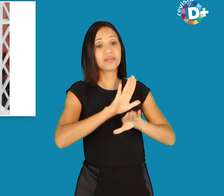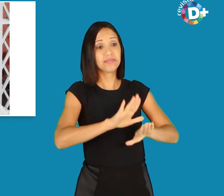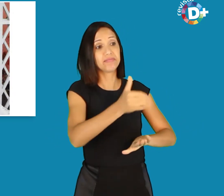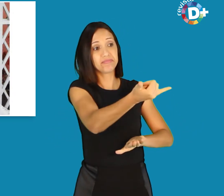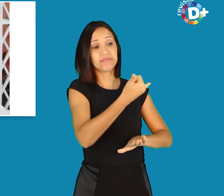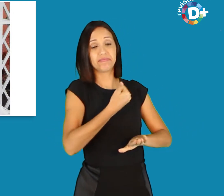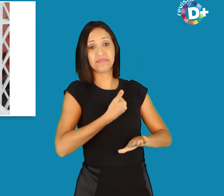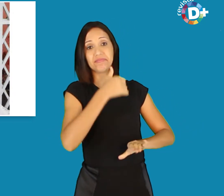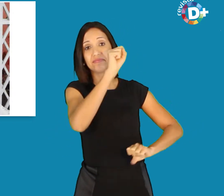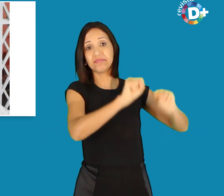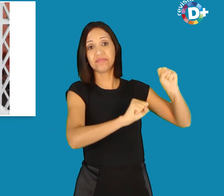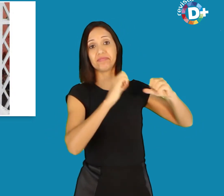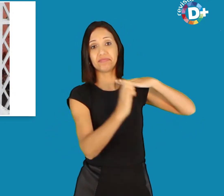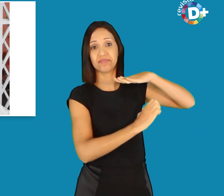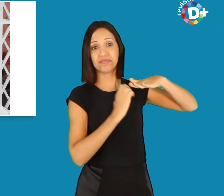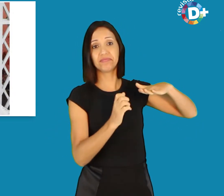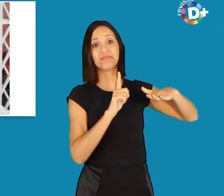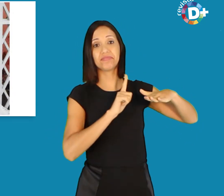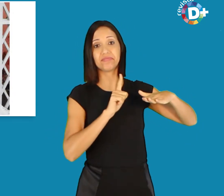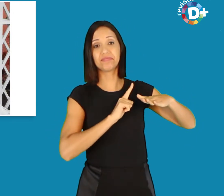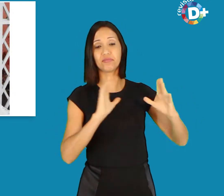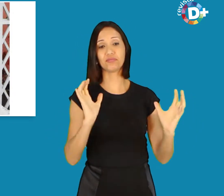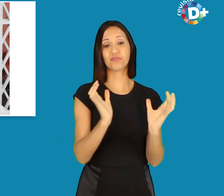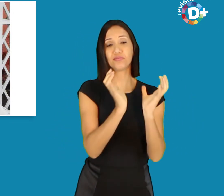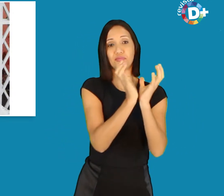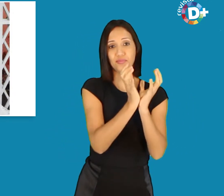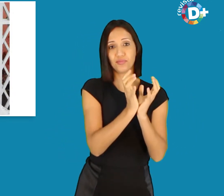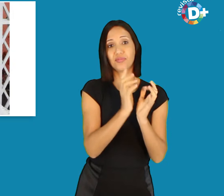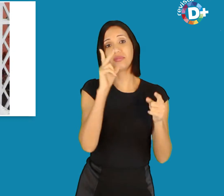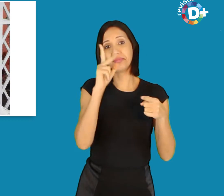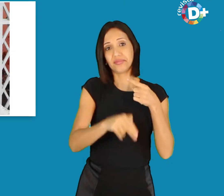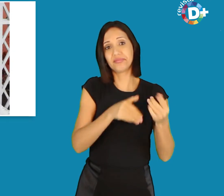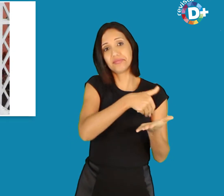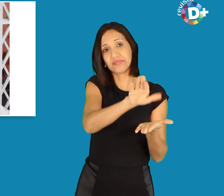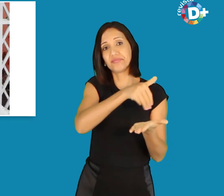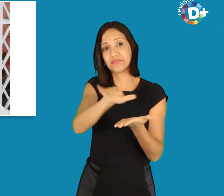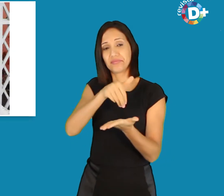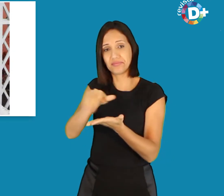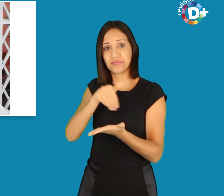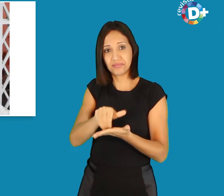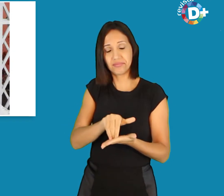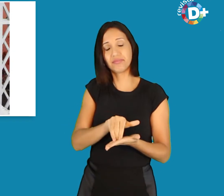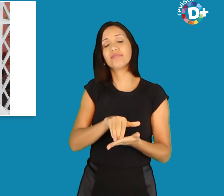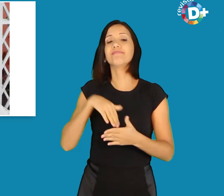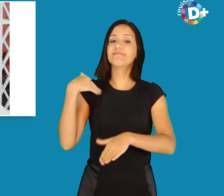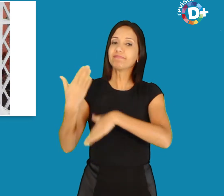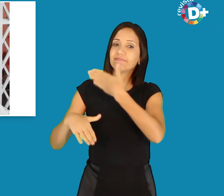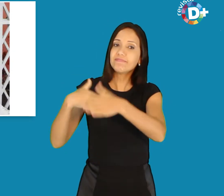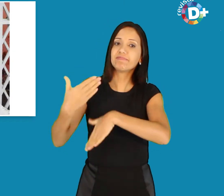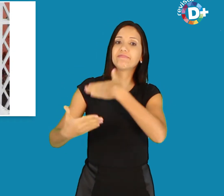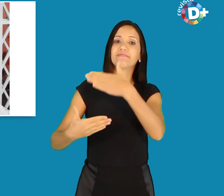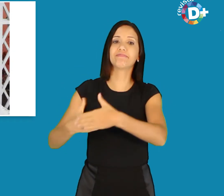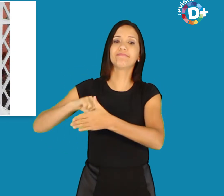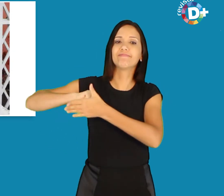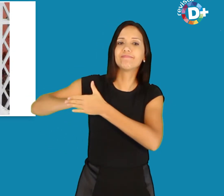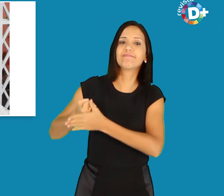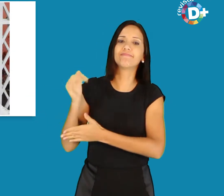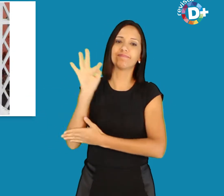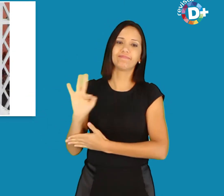mas a justificativa da empresa foi que haveria um corte no quadro de funcionário em seguida ela trancou a